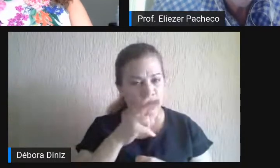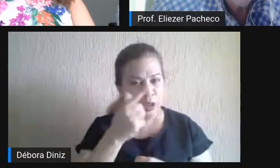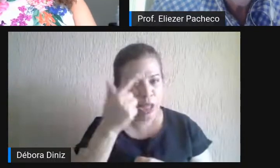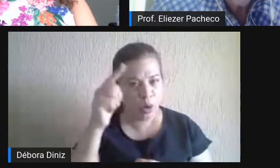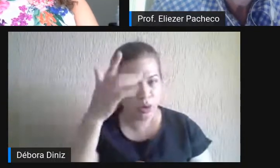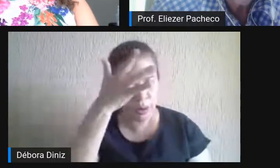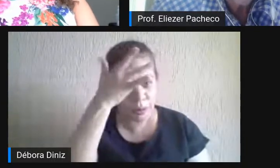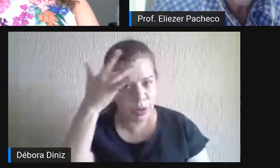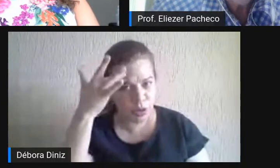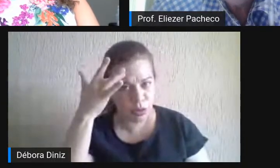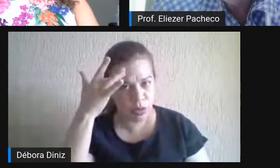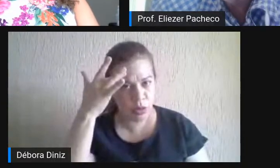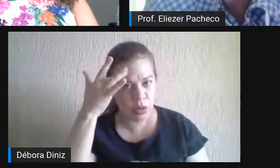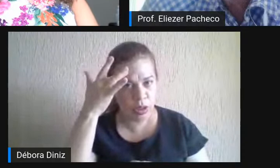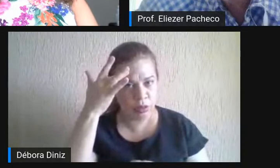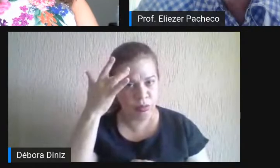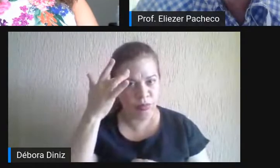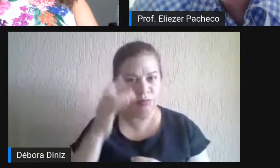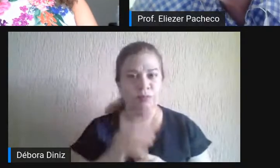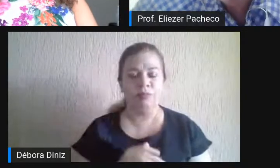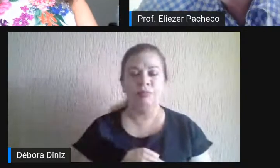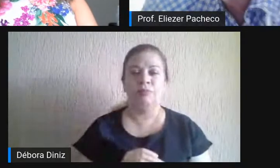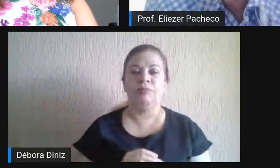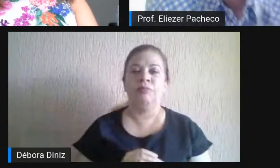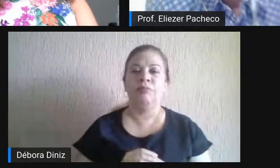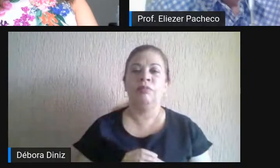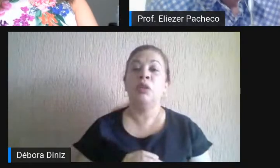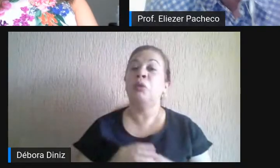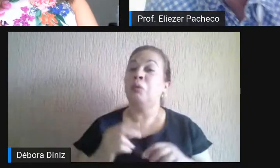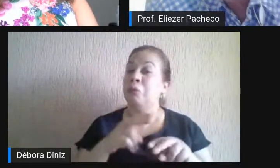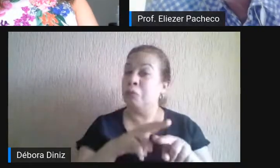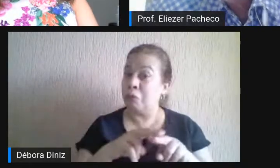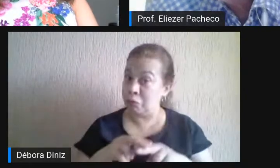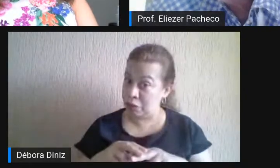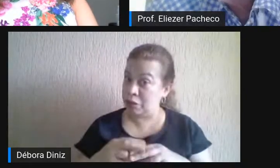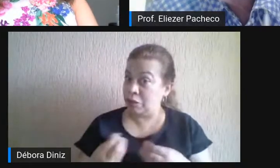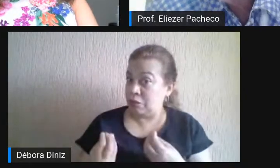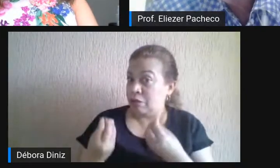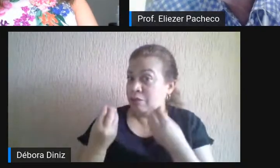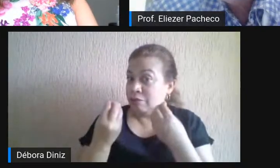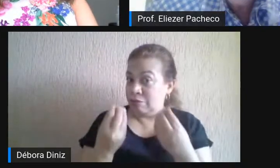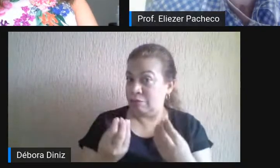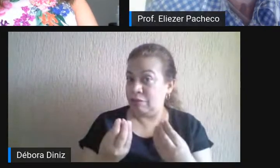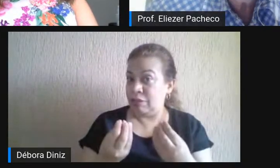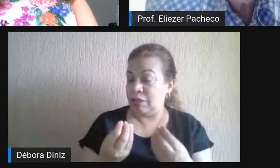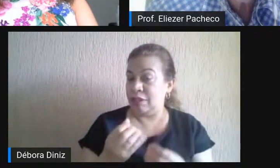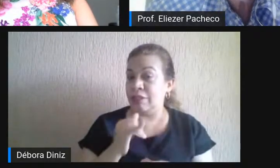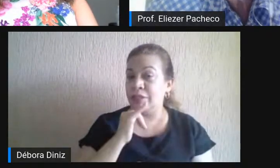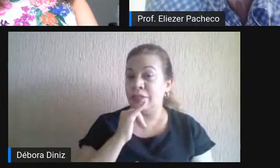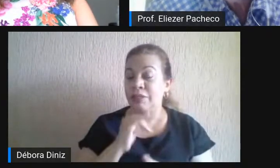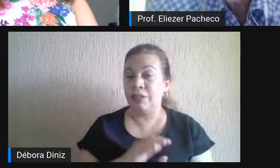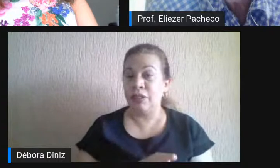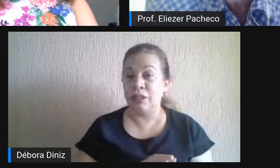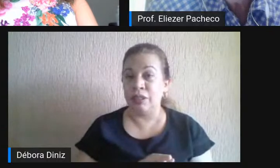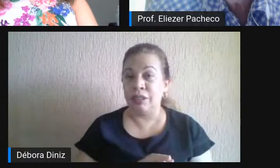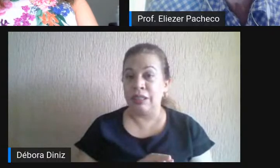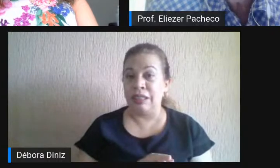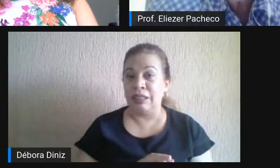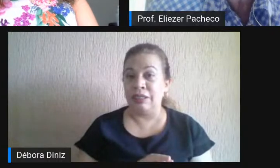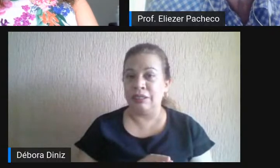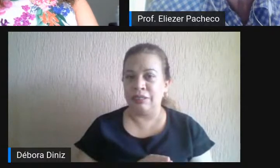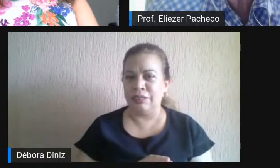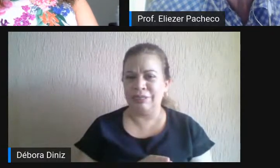Tá? Não, é por isso que permite, por exemplo, que no jiu-jitsu o tamanho não tem muita